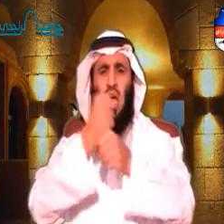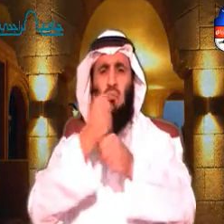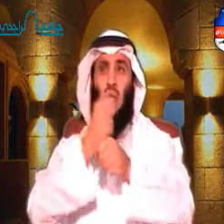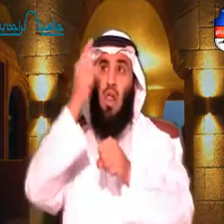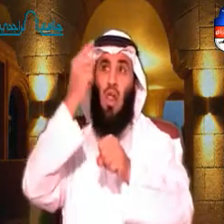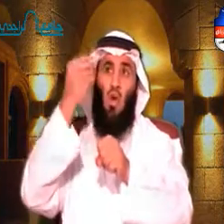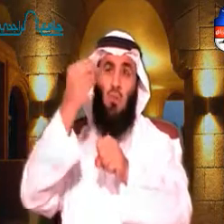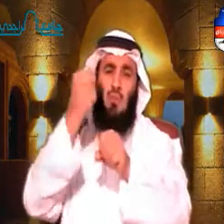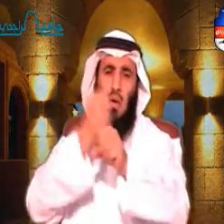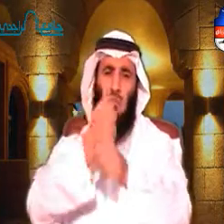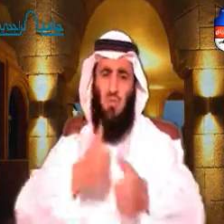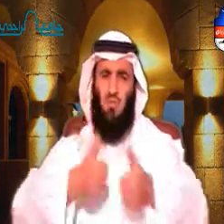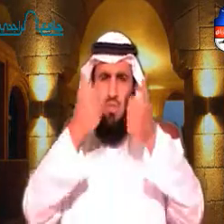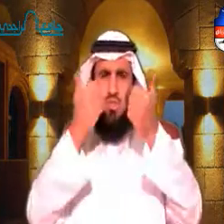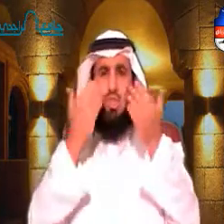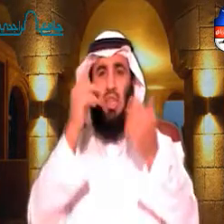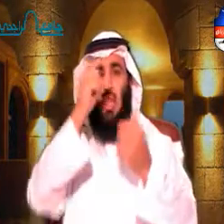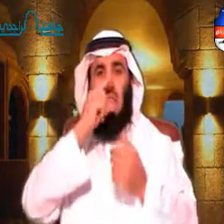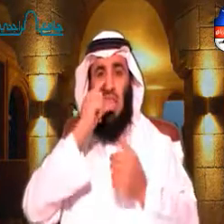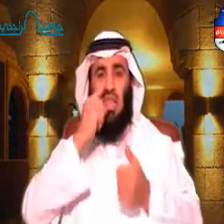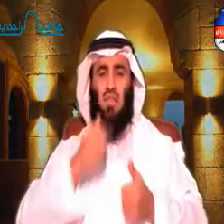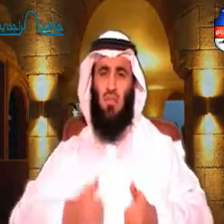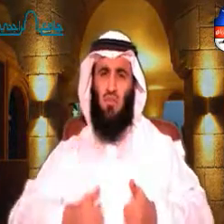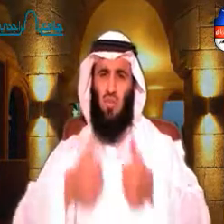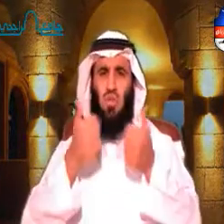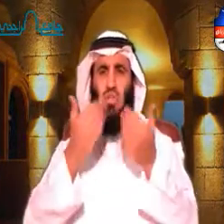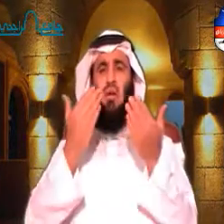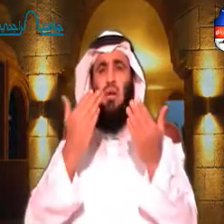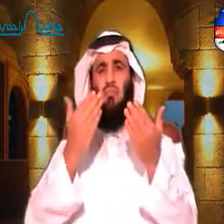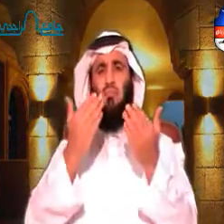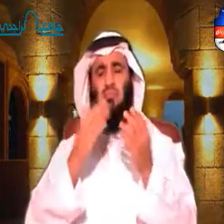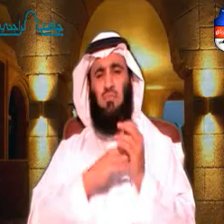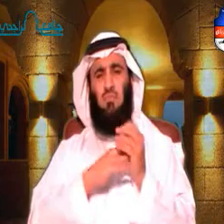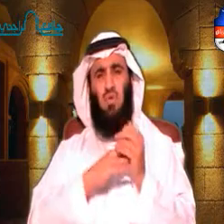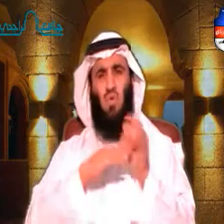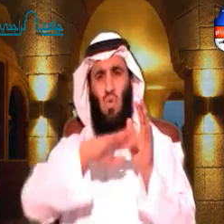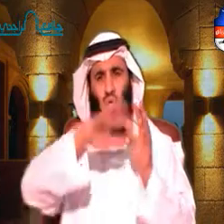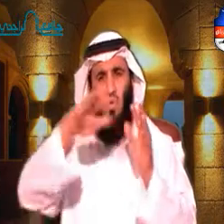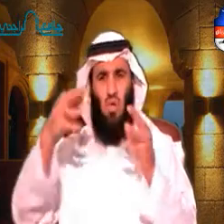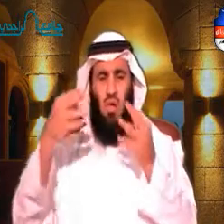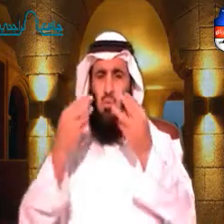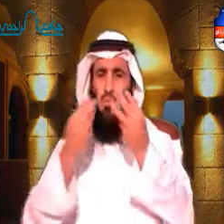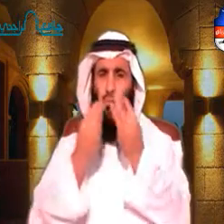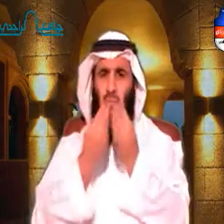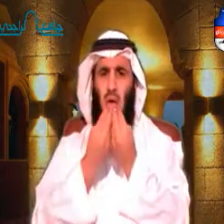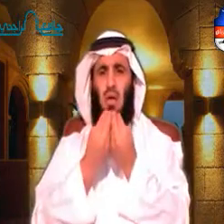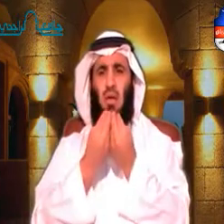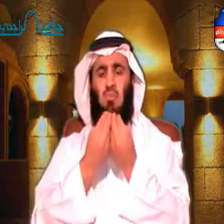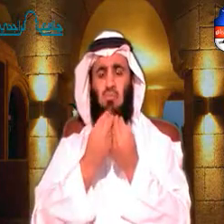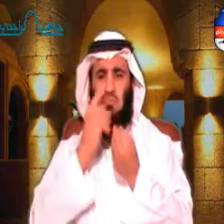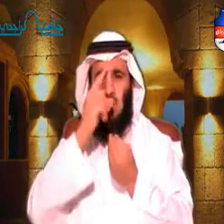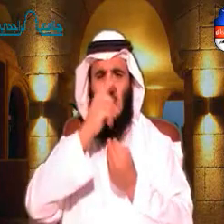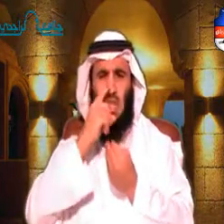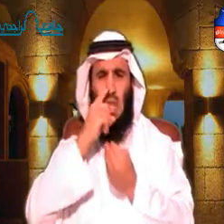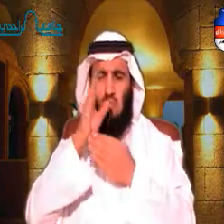وترضاه، انصر به دينك وأعلي به كلمتك، واجعلنا وإياه وإخوانه هداة مهديين غير